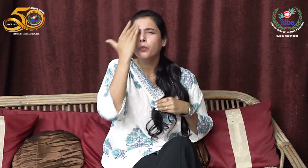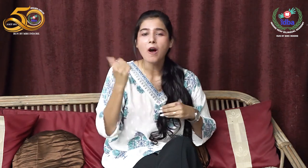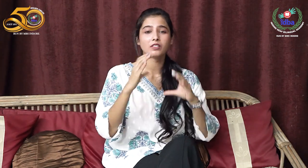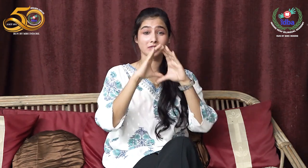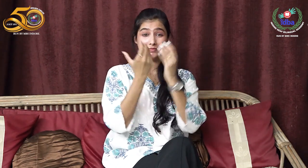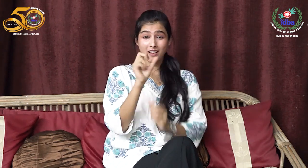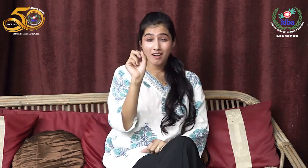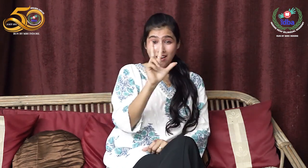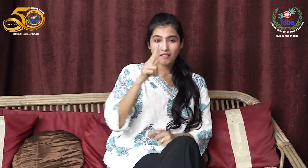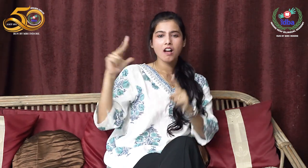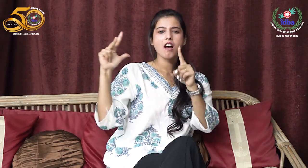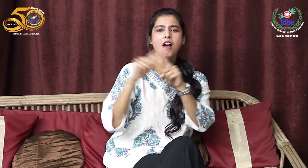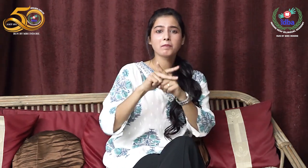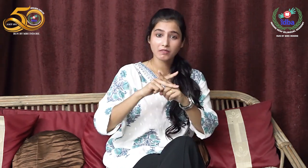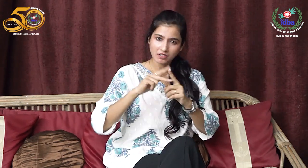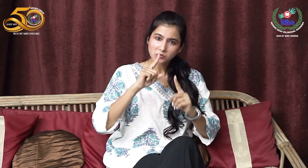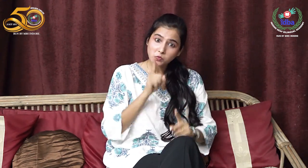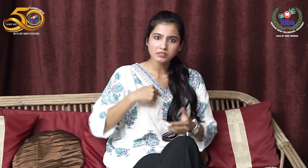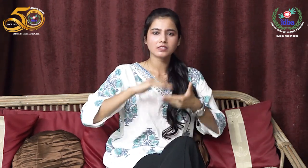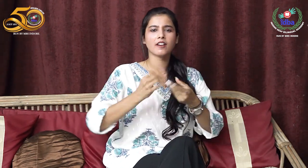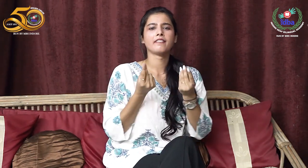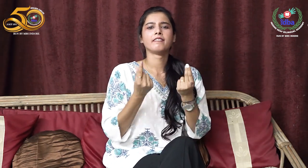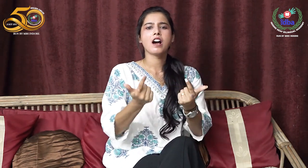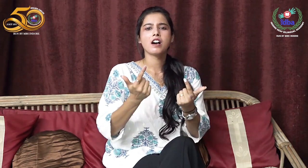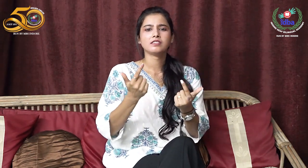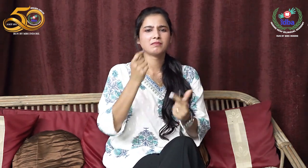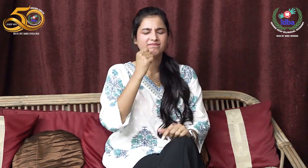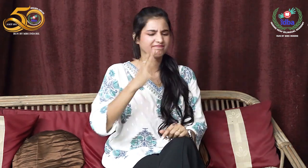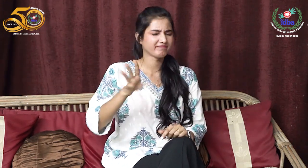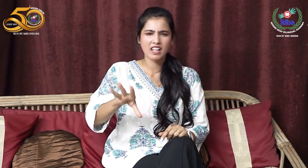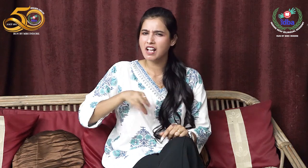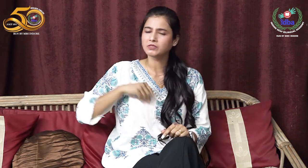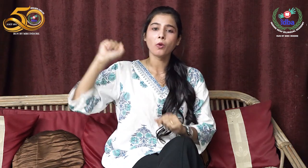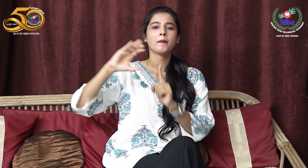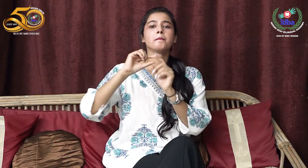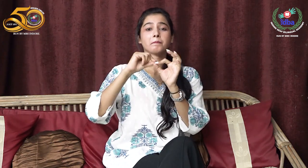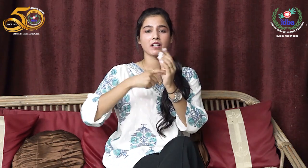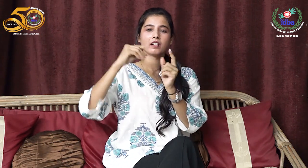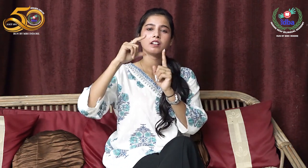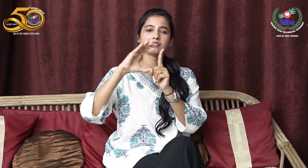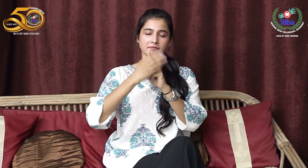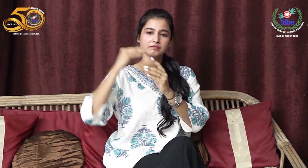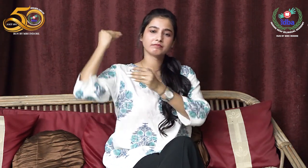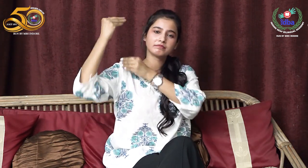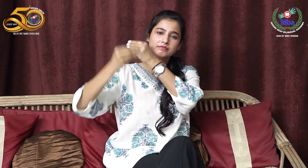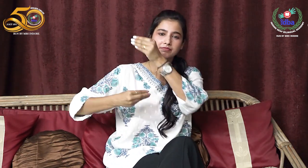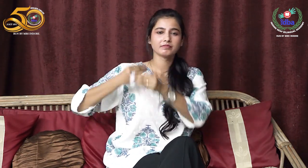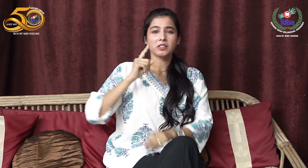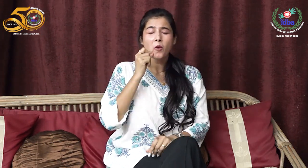वो बिल्कुल भी एक्सेप्ट नहीं करते। क्यों? क्योंकि मेरी क्लास 8 जो थी वो आधी छूट गई थी, और लोग सोचते थे कि मैं शादी कर लूँ, और बिहार का